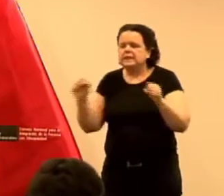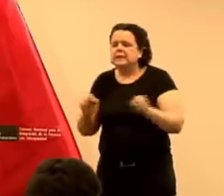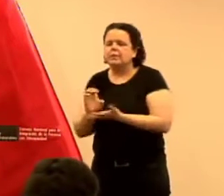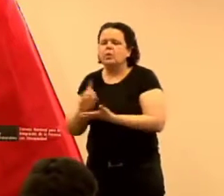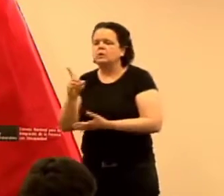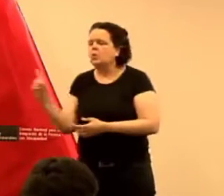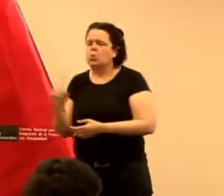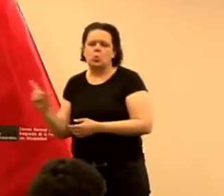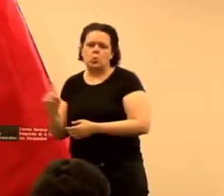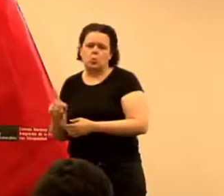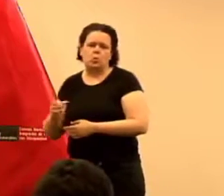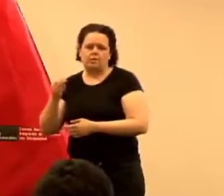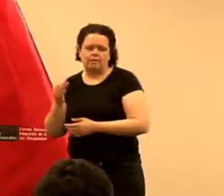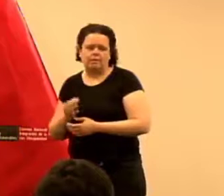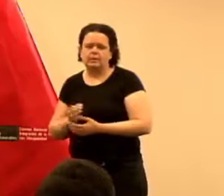formales.